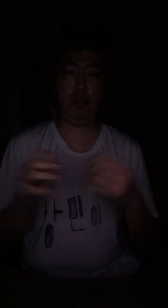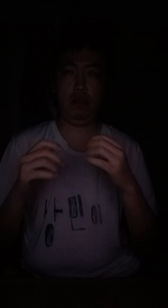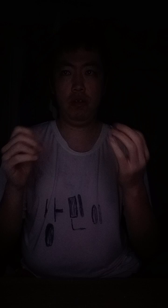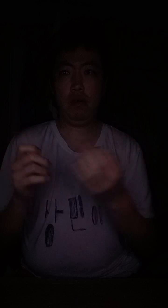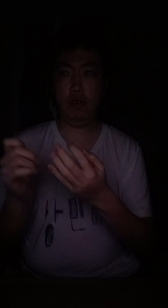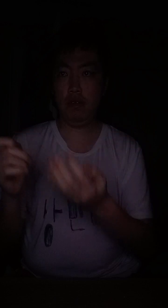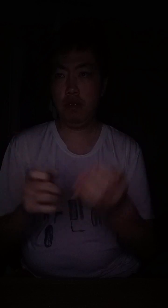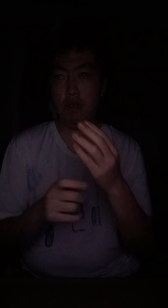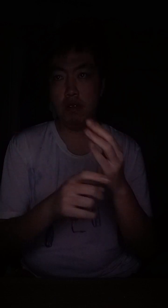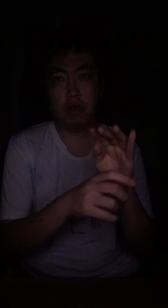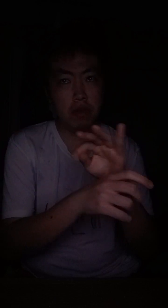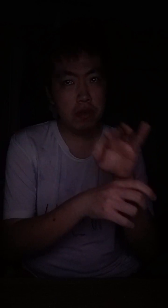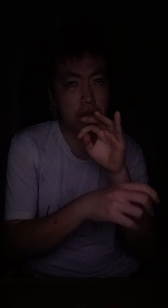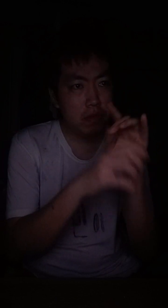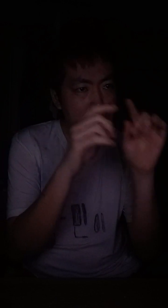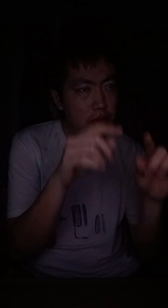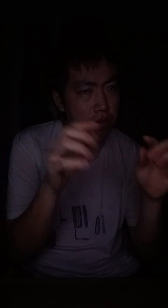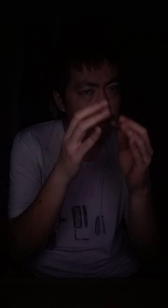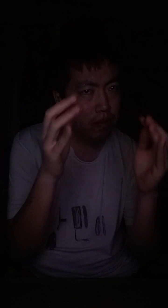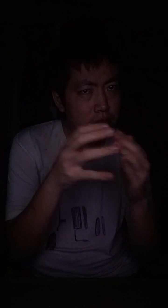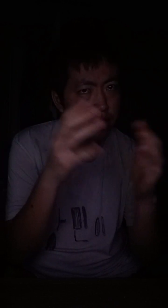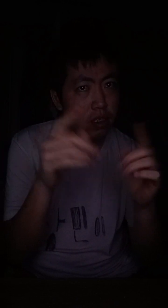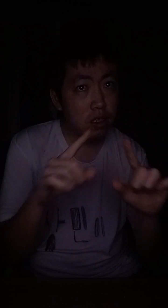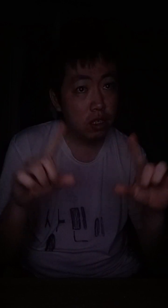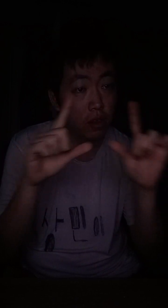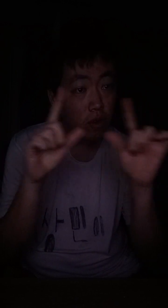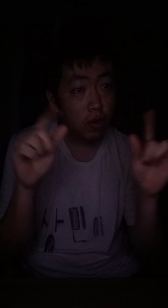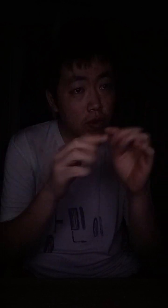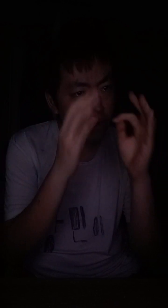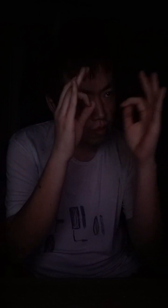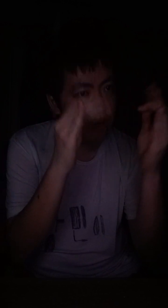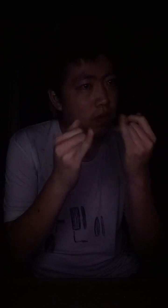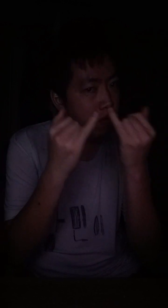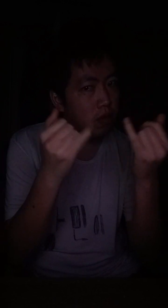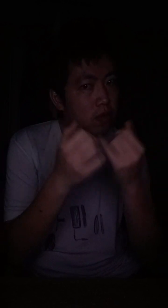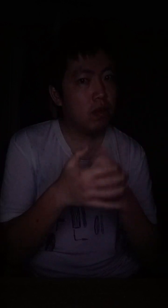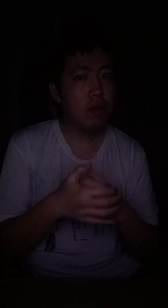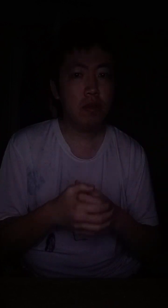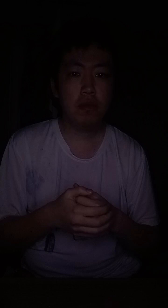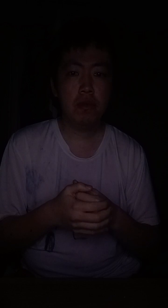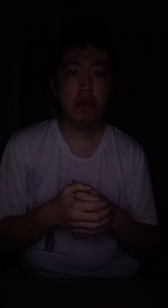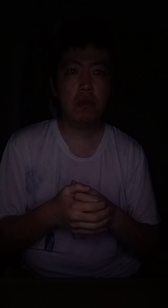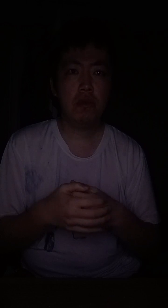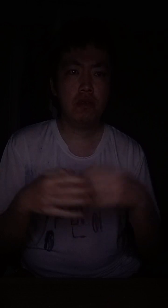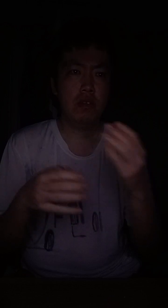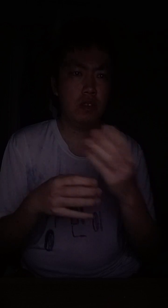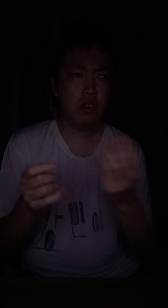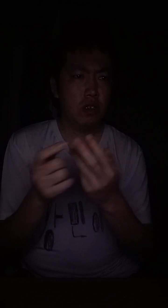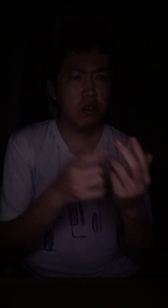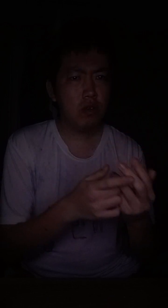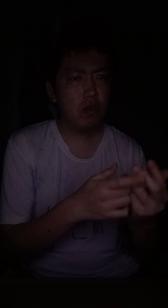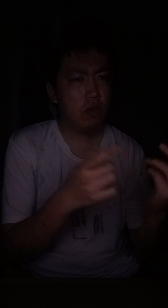교육지원청이랑 시도교육청에서 자체적으로 계획을 세워서 점검한 걸로 알고 있습니다. 학교 자체적으로도 많이 시행을